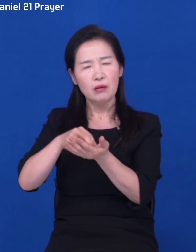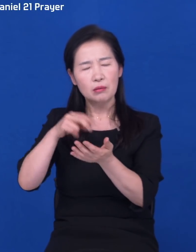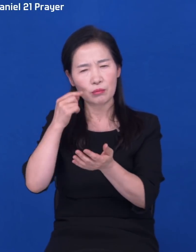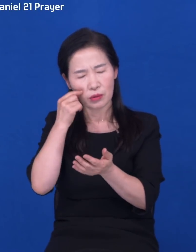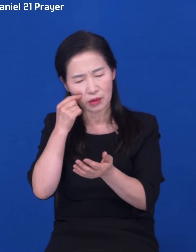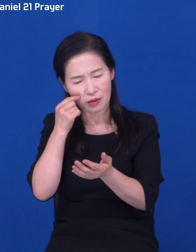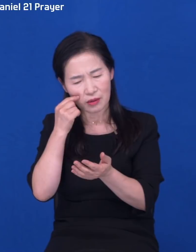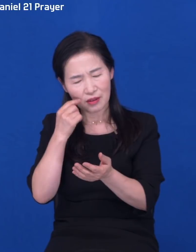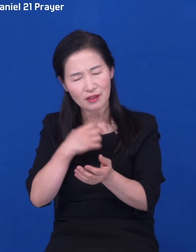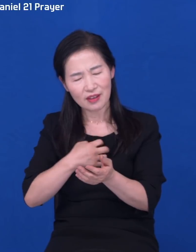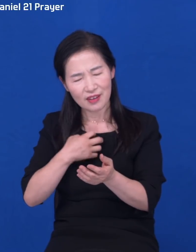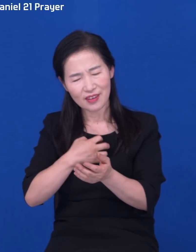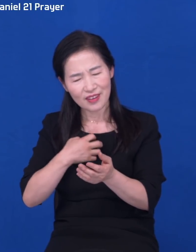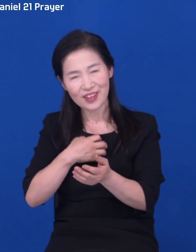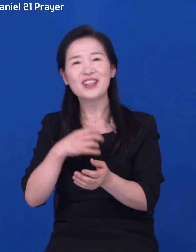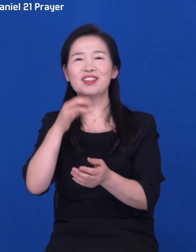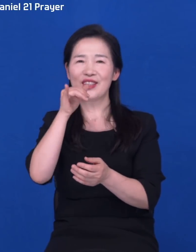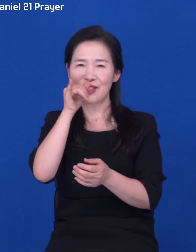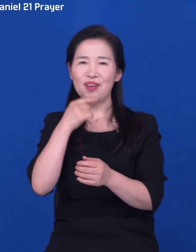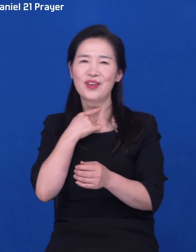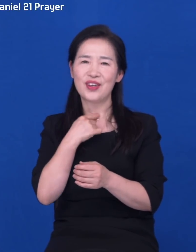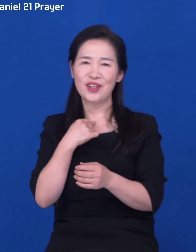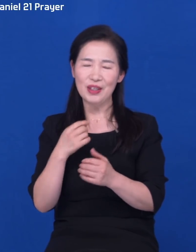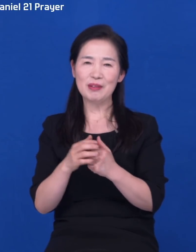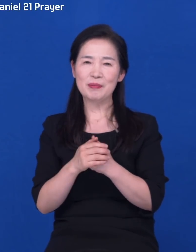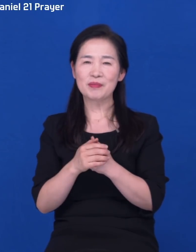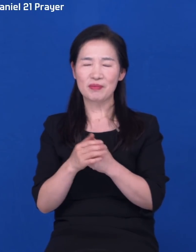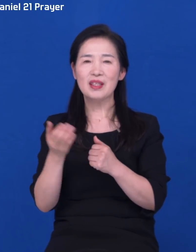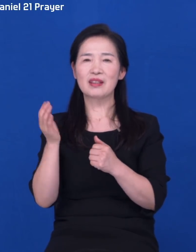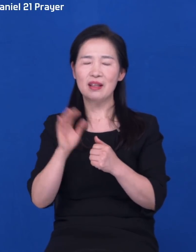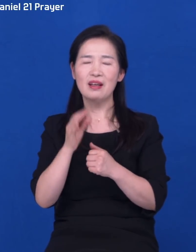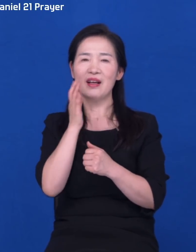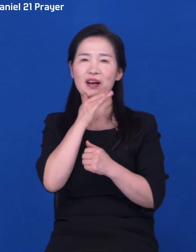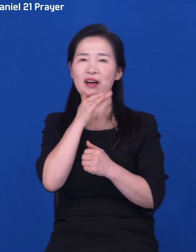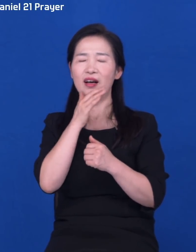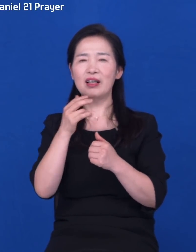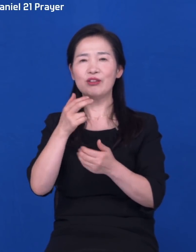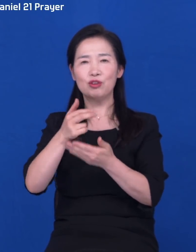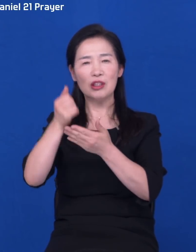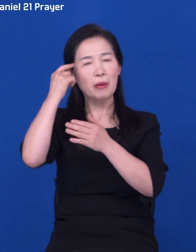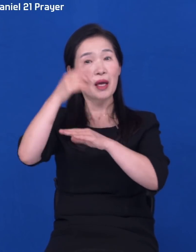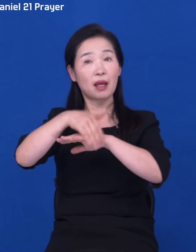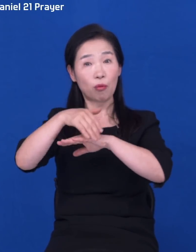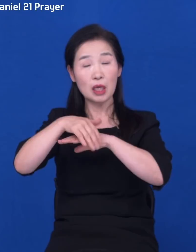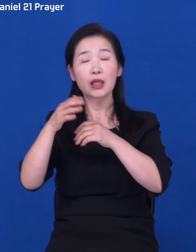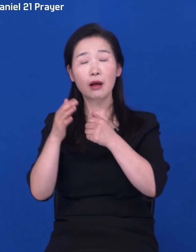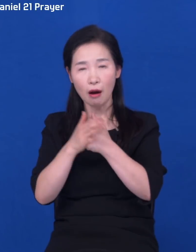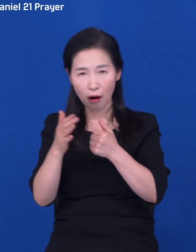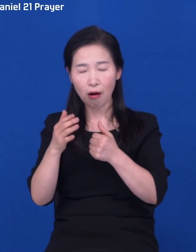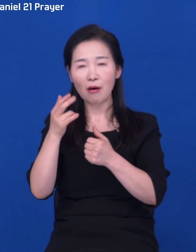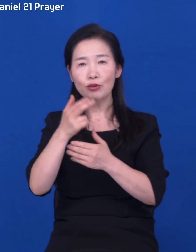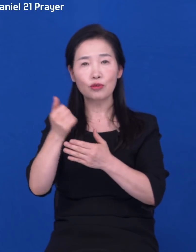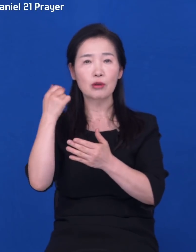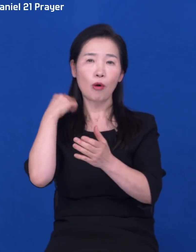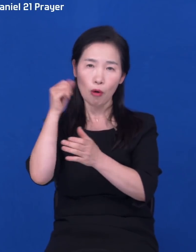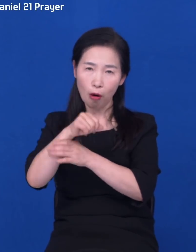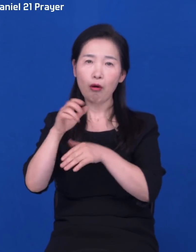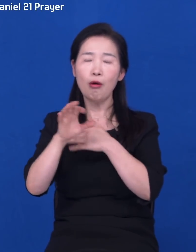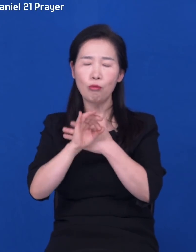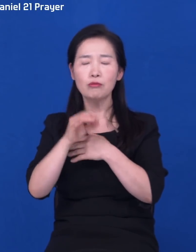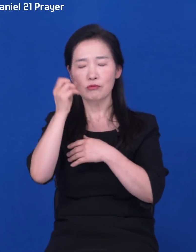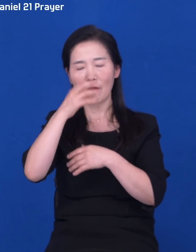이렇게 생각을 하다가 주님의 스케줄이니까 주님께서 허락하시면 그냥 가는